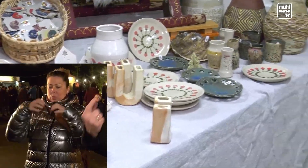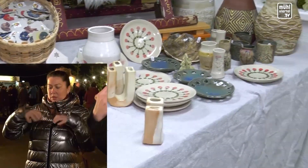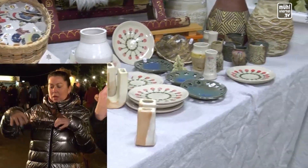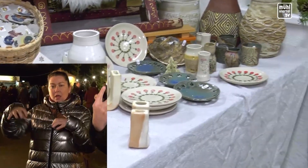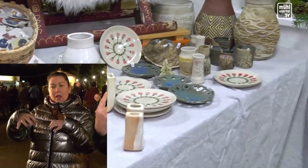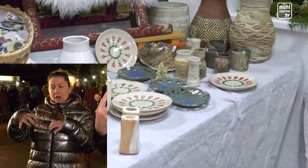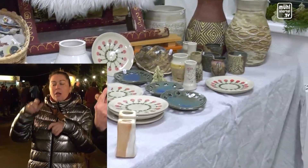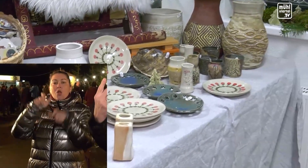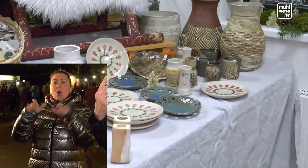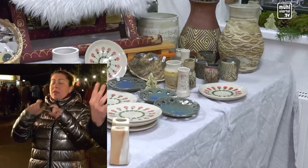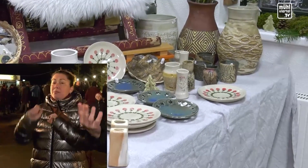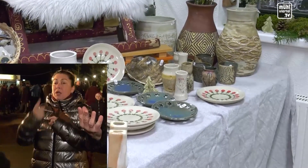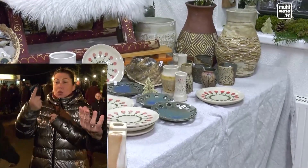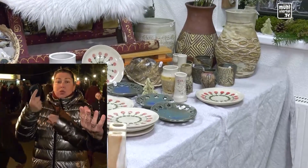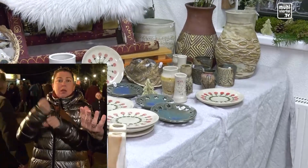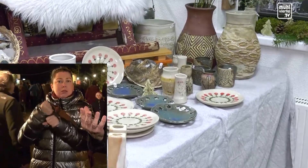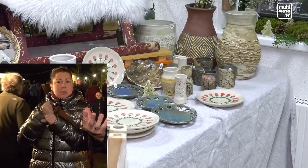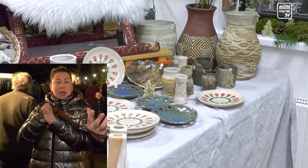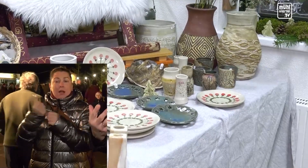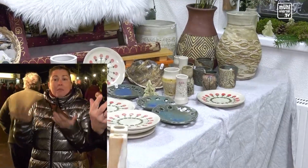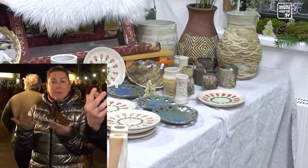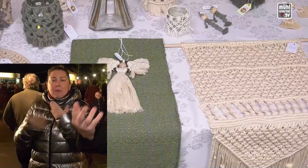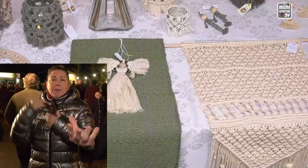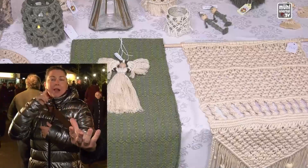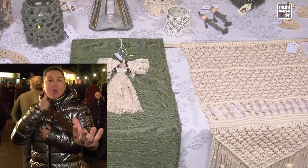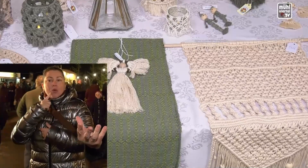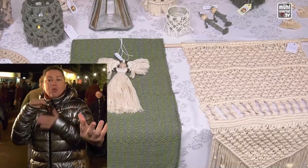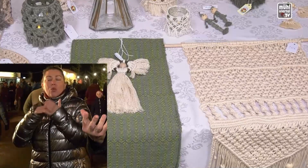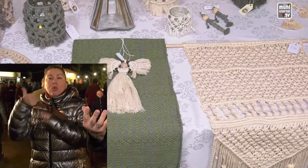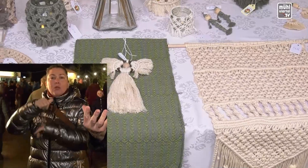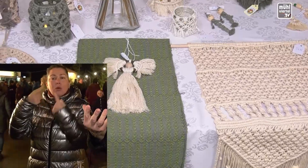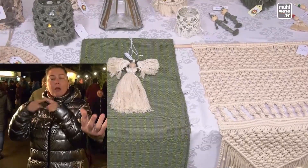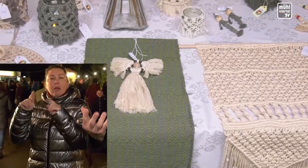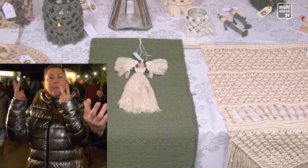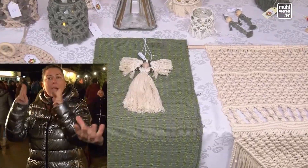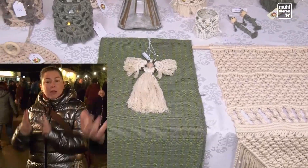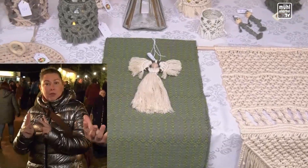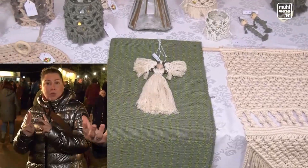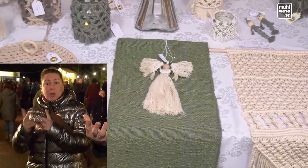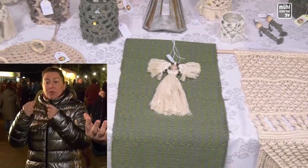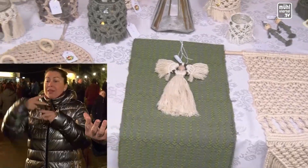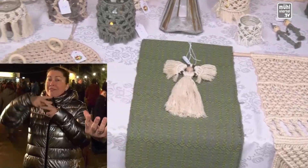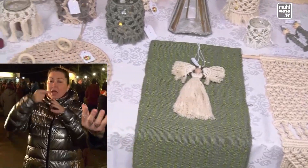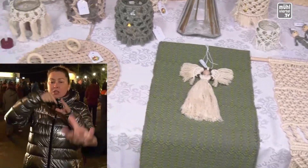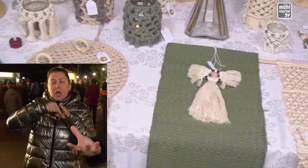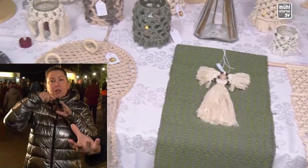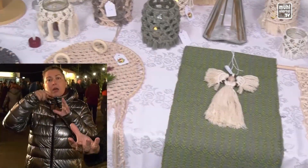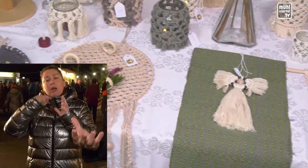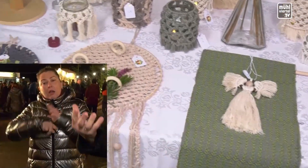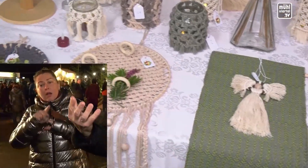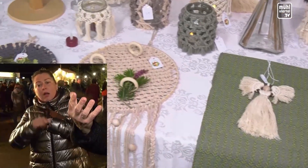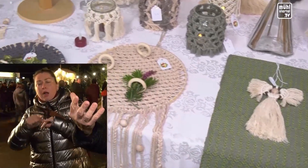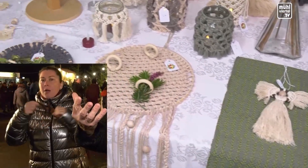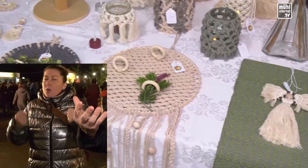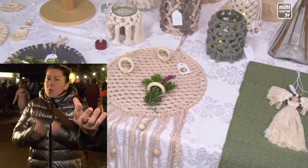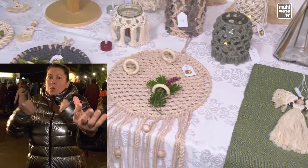besonders sind. Sie sind gehörlos, haben andere Beeinträchtigungen und in den Werkstätten bemühen sie sich schon sehr, was Schönes zu machen